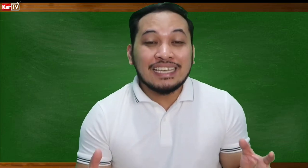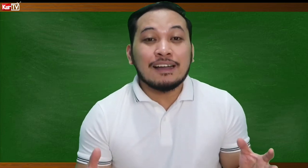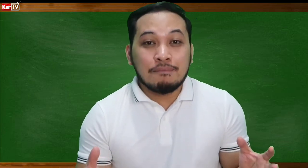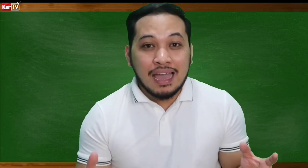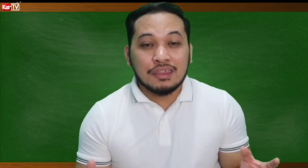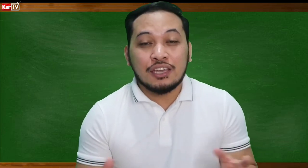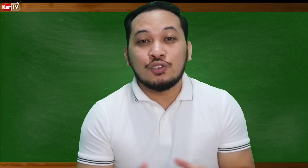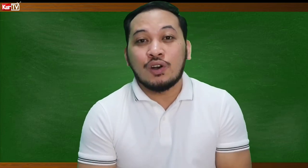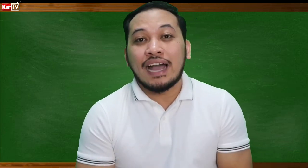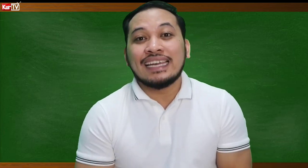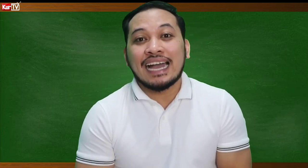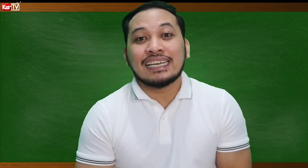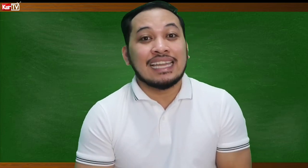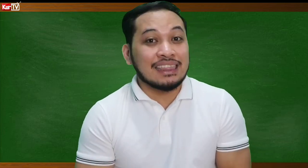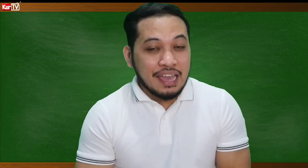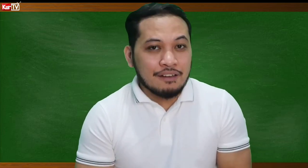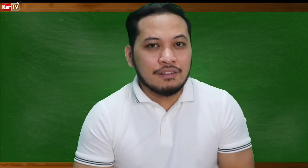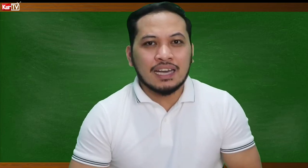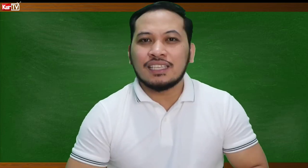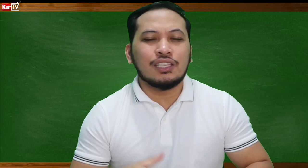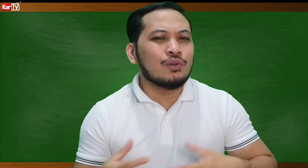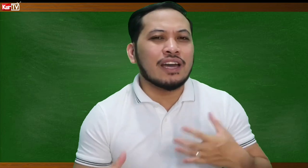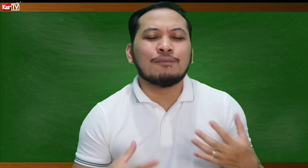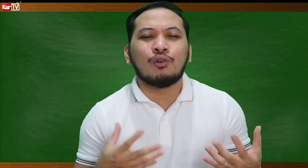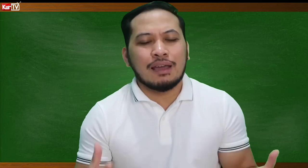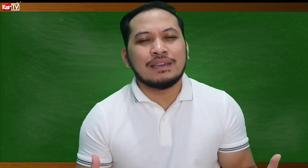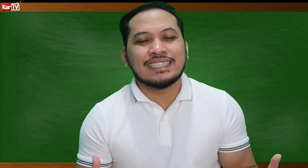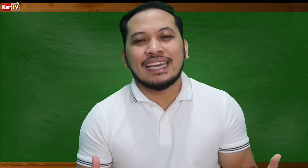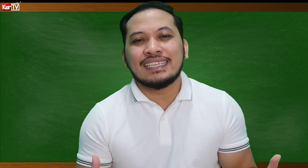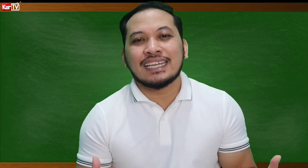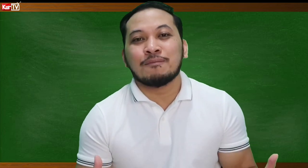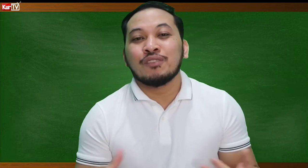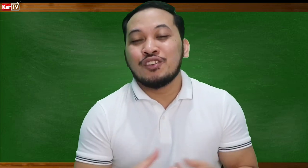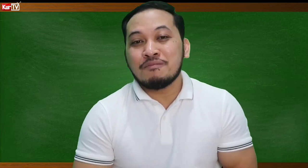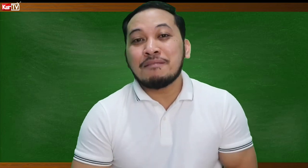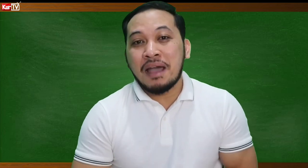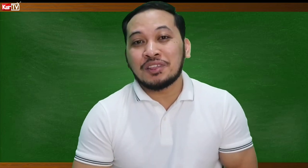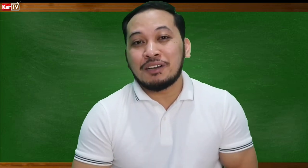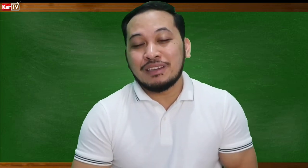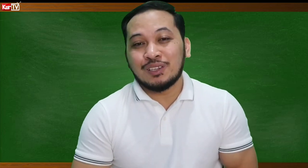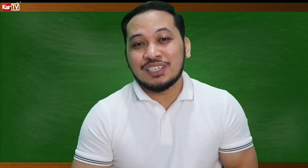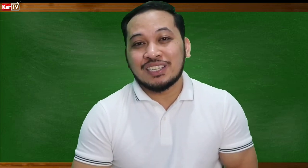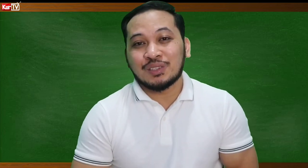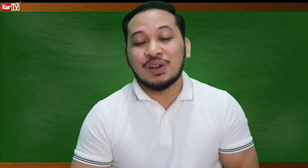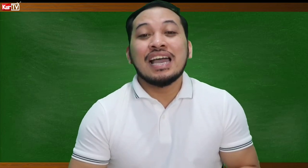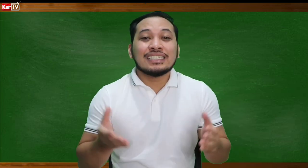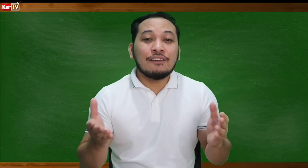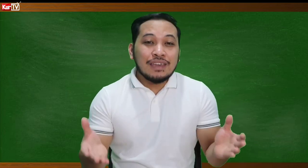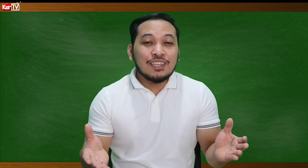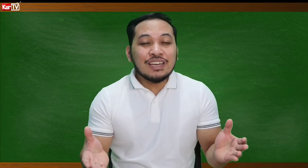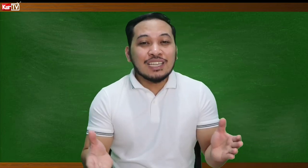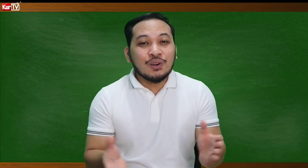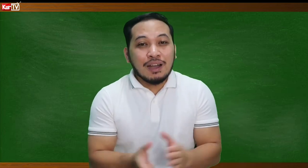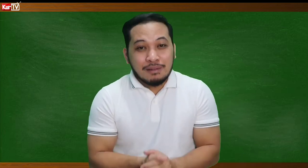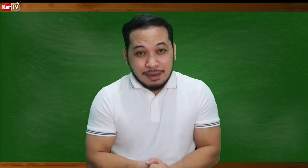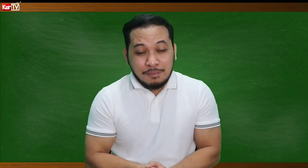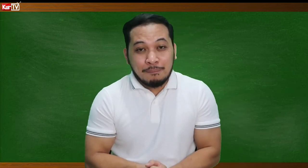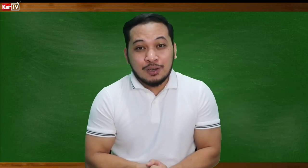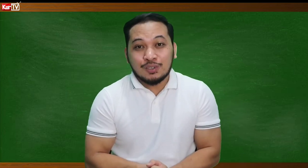ng math sa inyong anak na deaf at hindi nyo nga rin po alam isenyas yung mga math terminologies na to. Sa video na ito na mapapanood nga